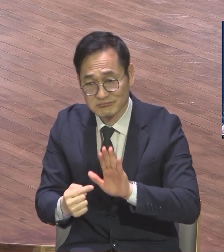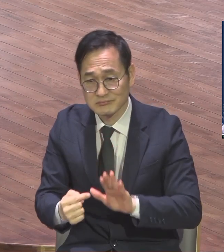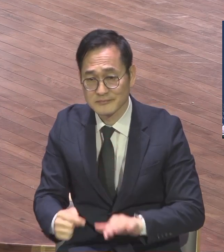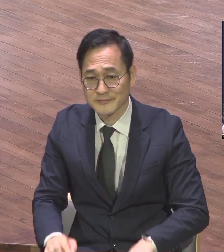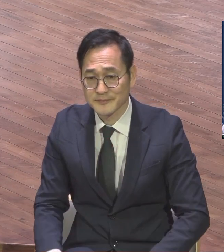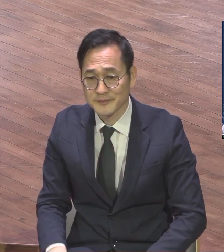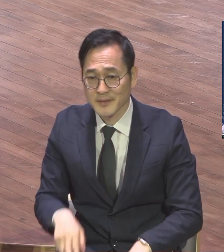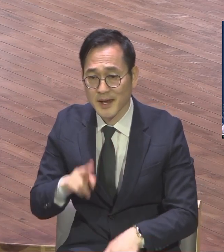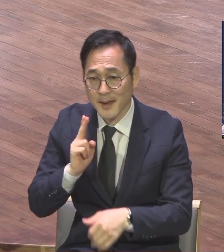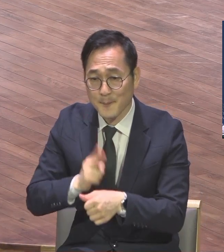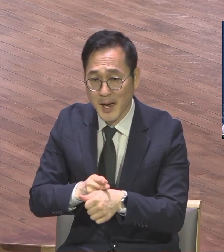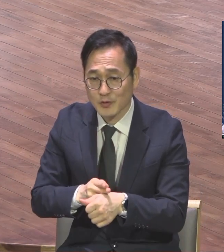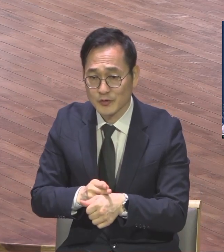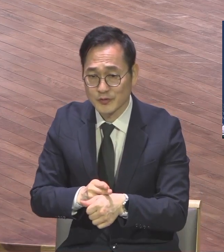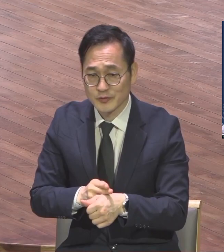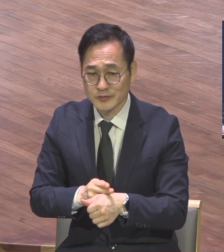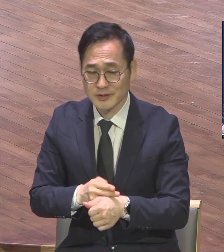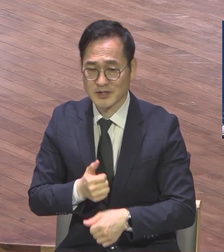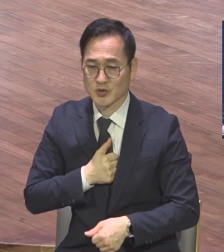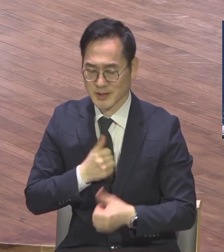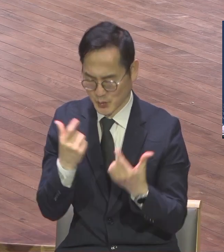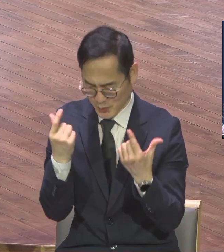여러분 성경은 땅끝까지 가야 합니다.